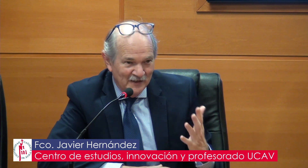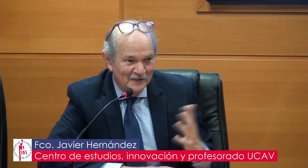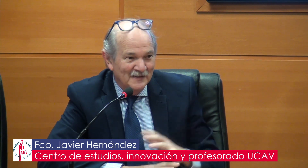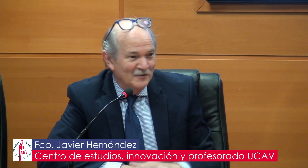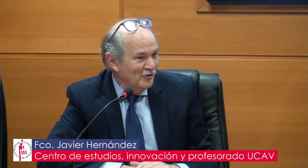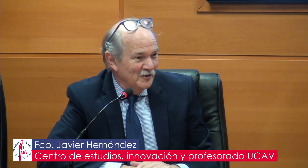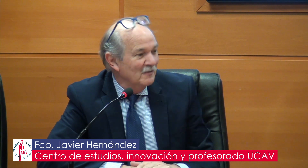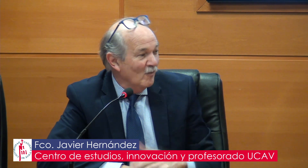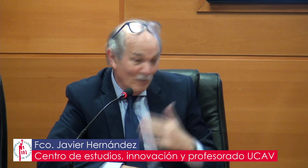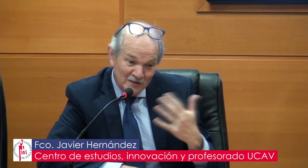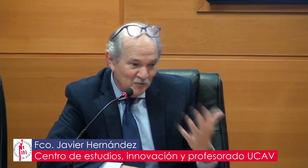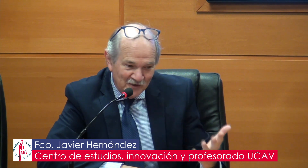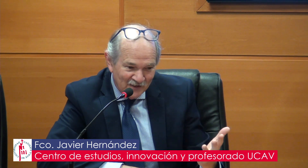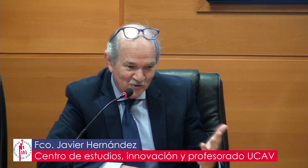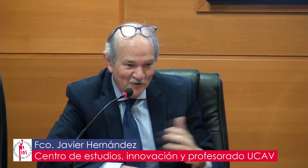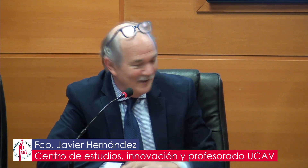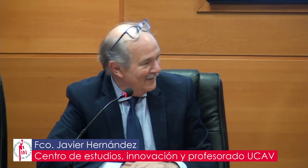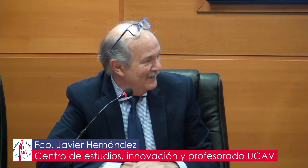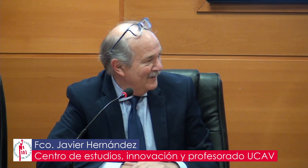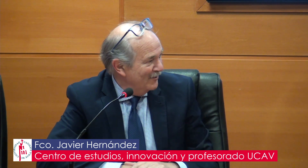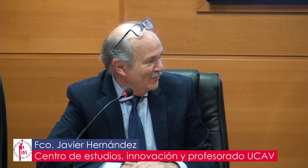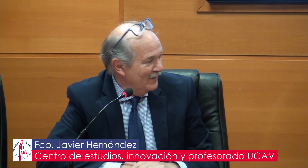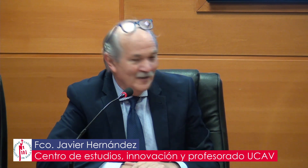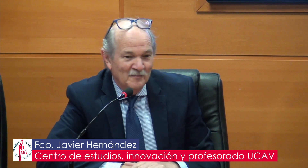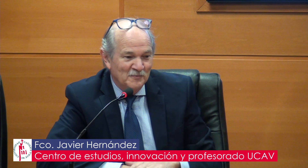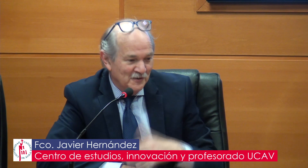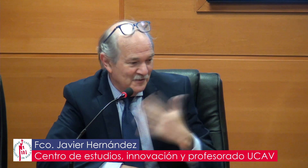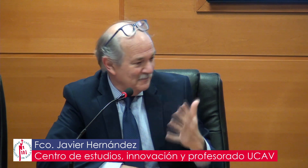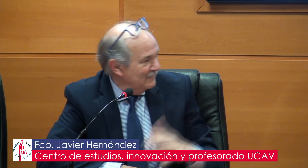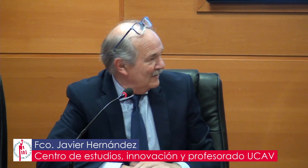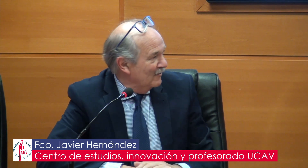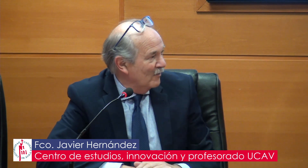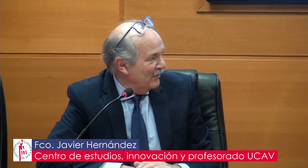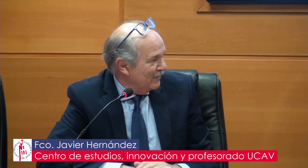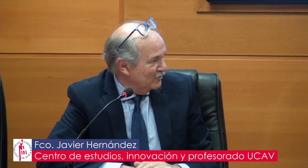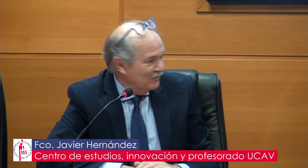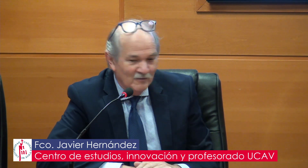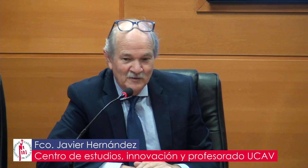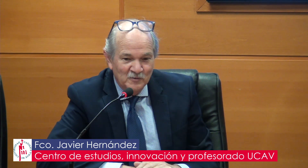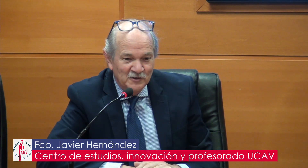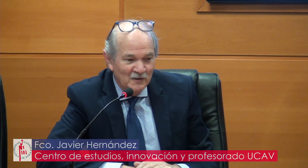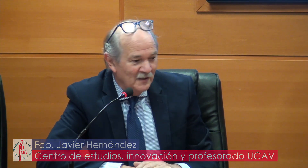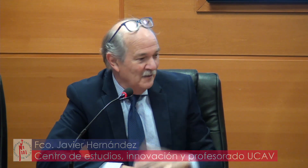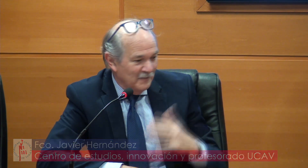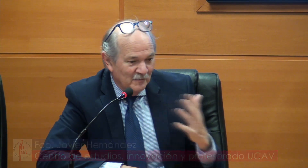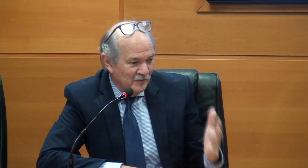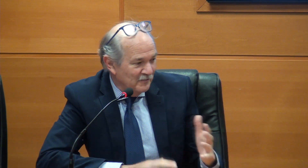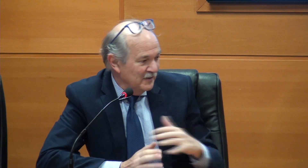Entonces cómo va a ser muy intenso el día de hoy pues comenzamos lo antes posible para ir pudiendo tener